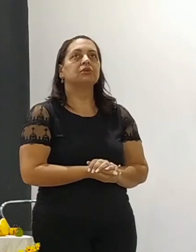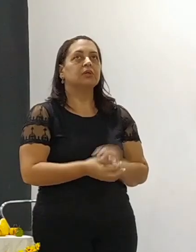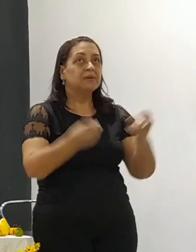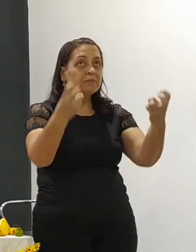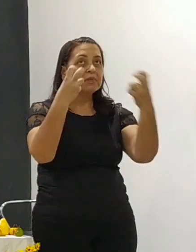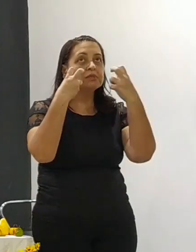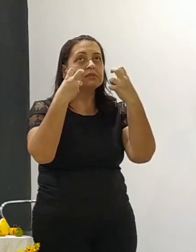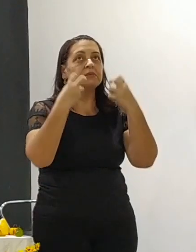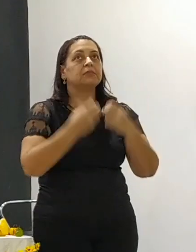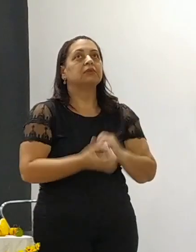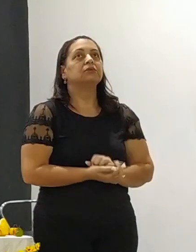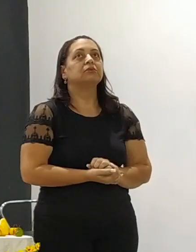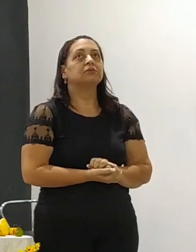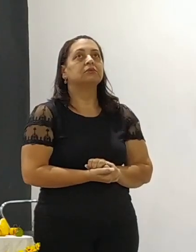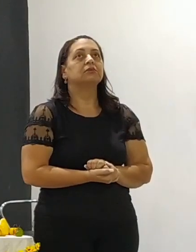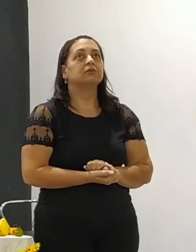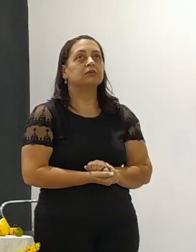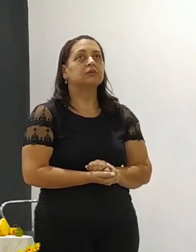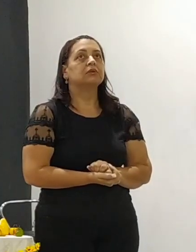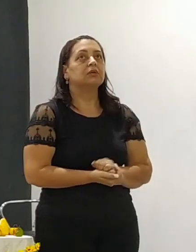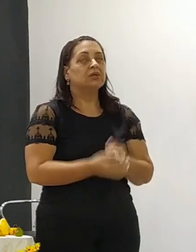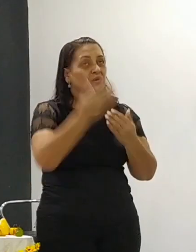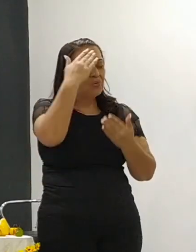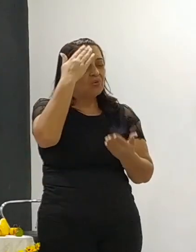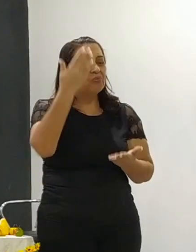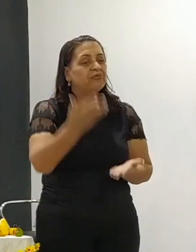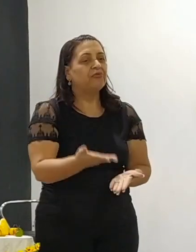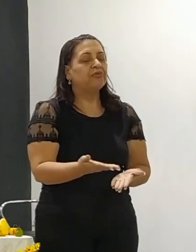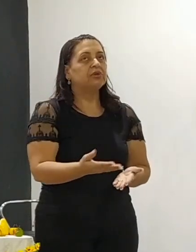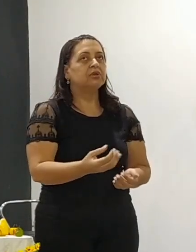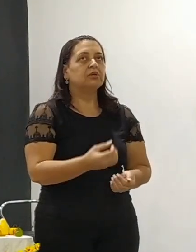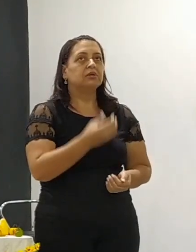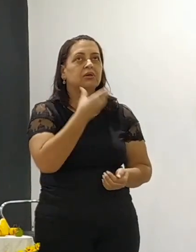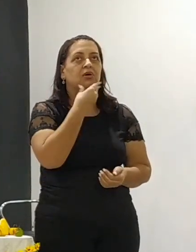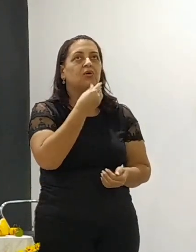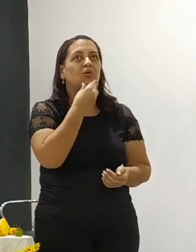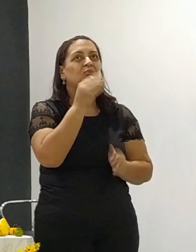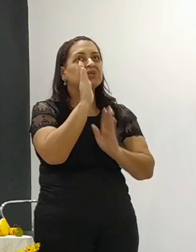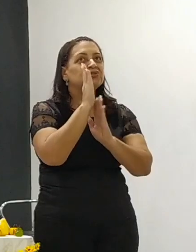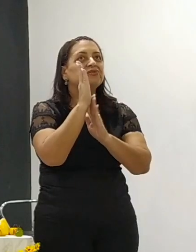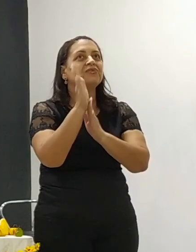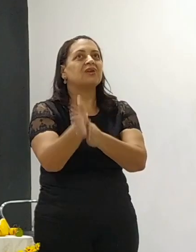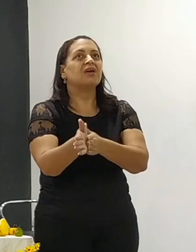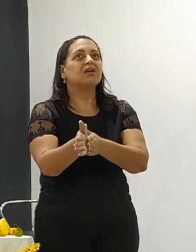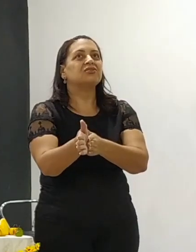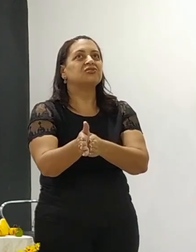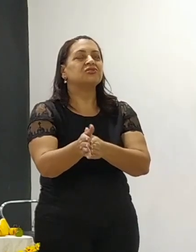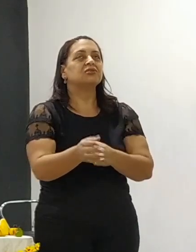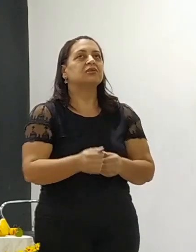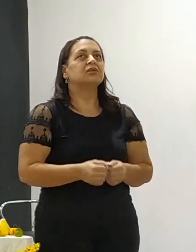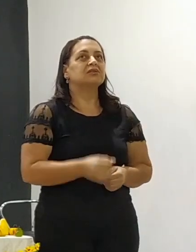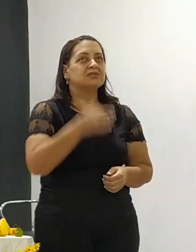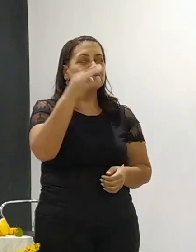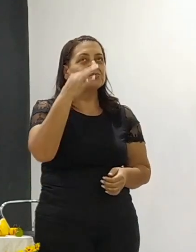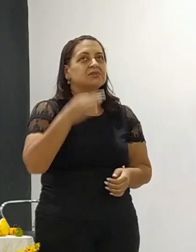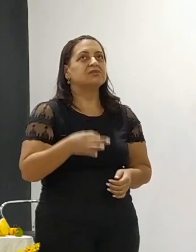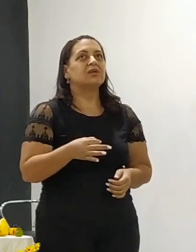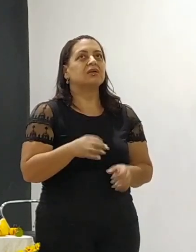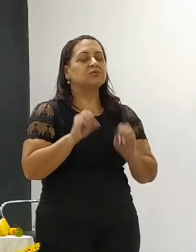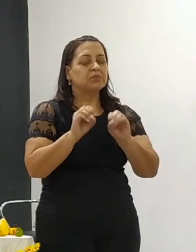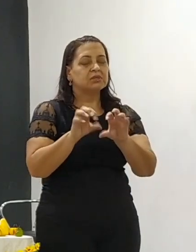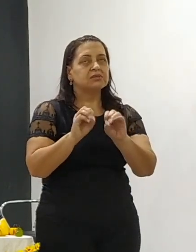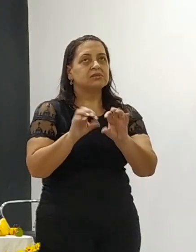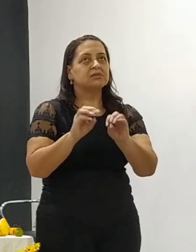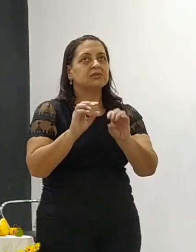de mim, confia agora a homens fiéis, para que eles também possam ensinar a outros. É assim